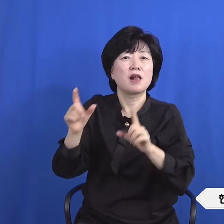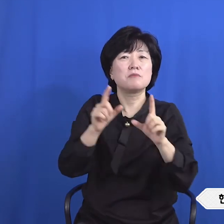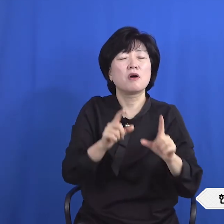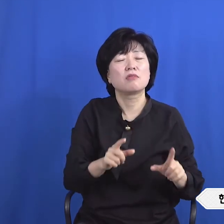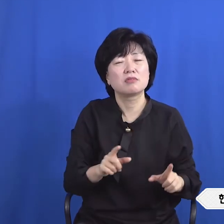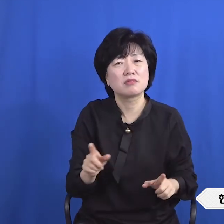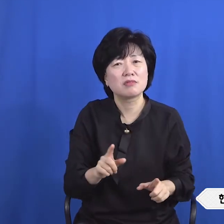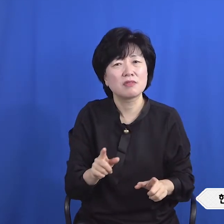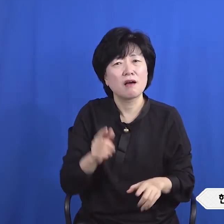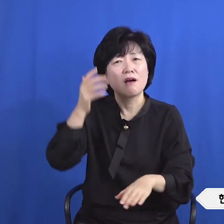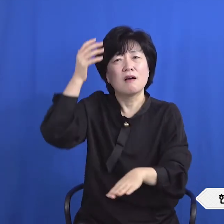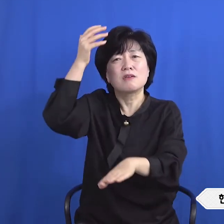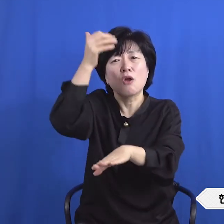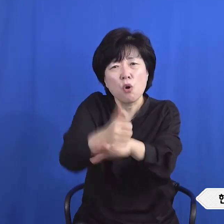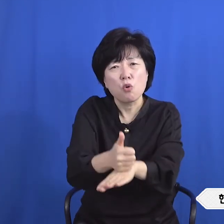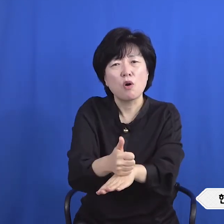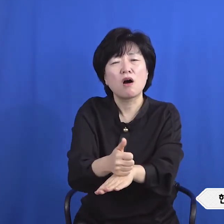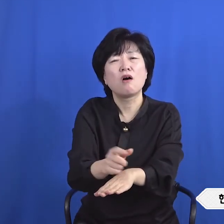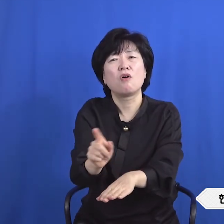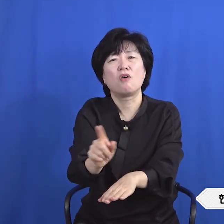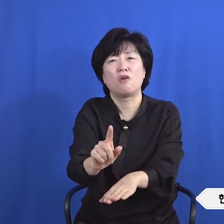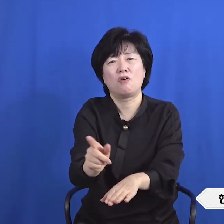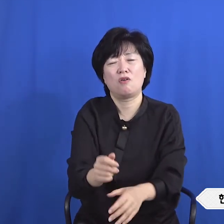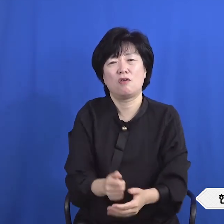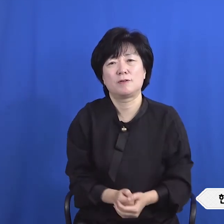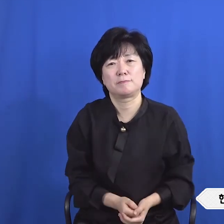살면 그 결과가 어떻게 되겠습니까?